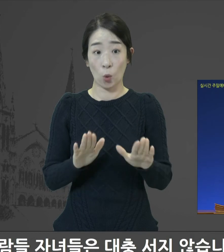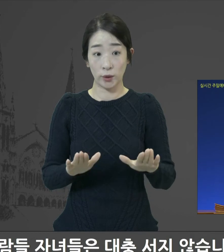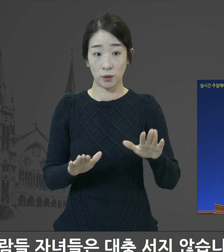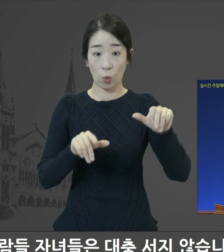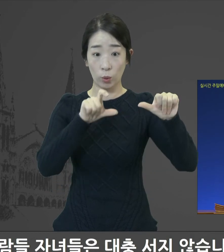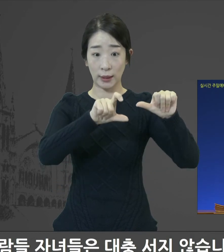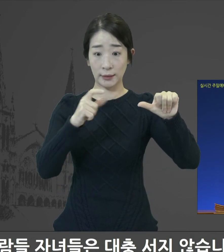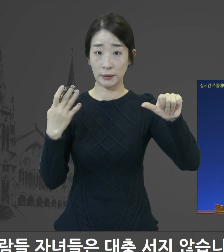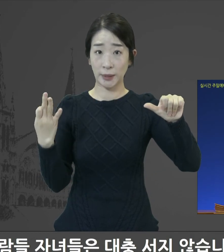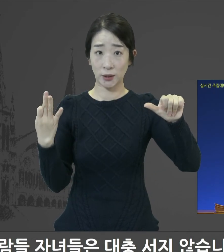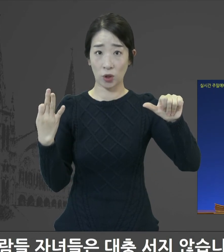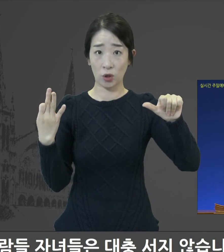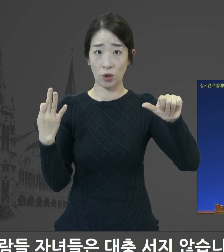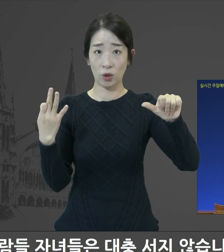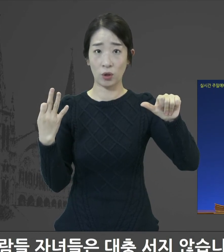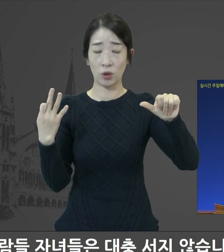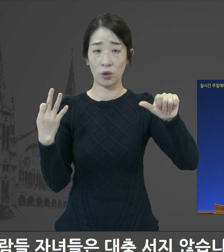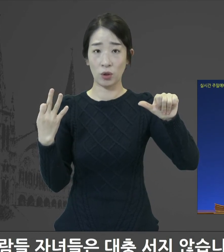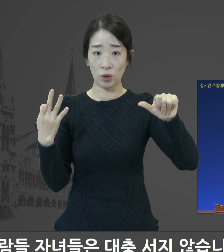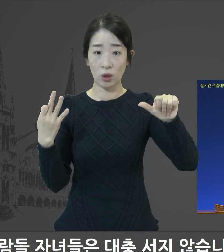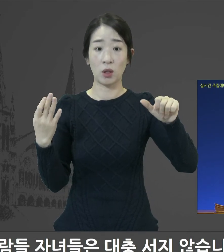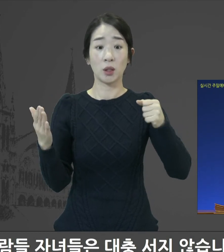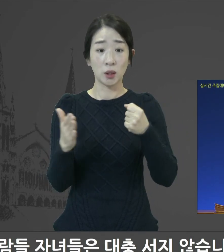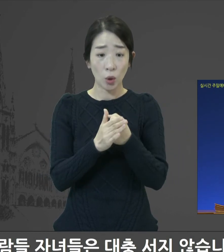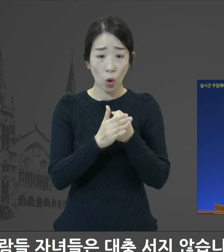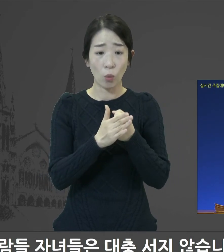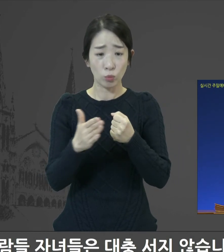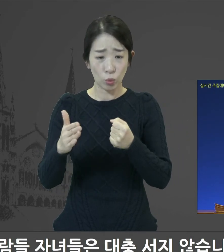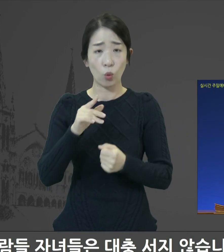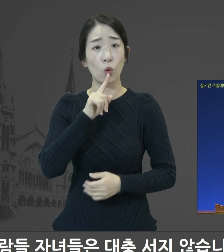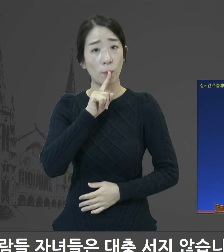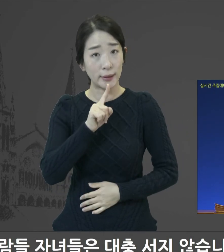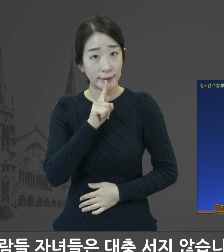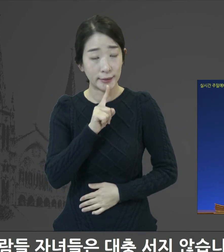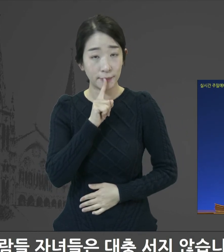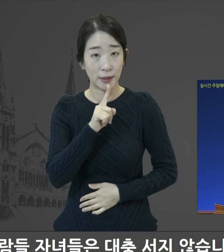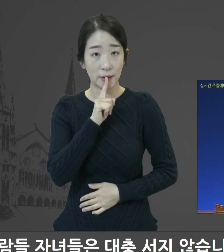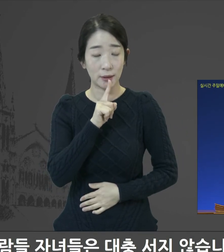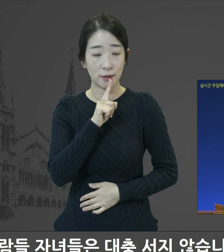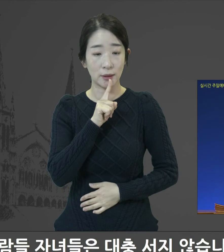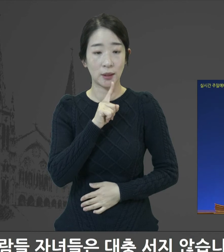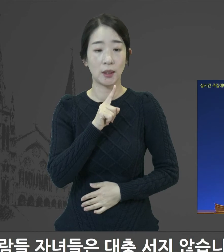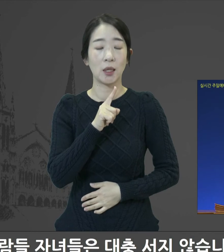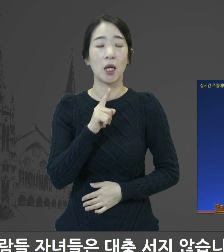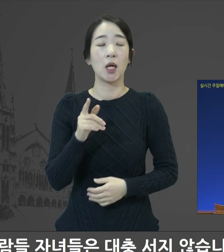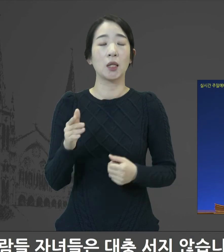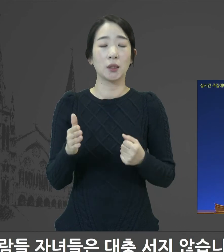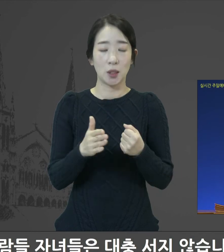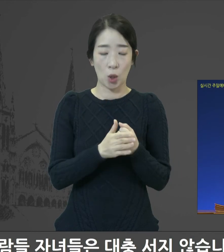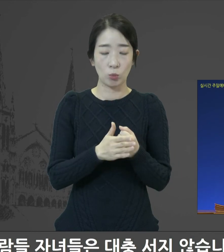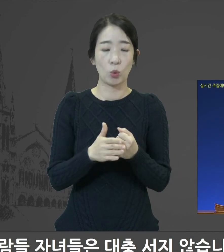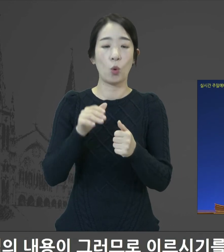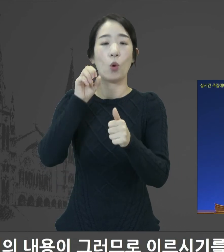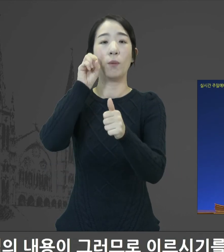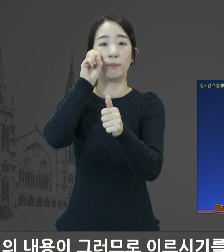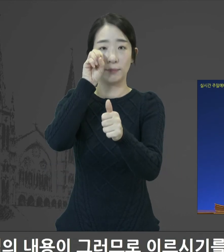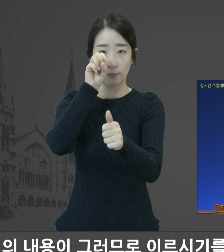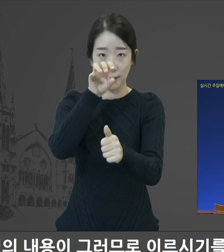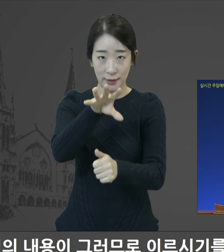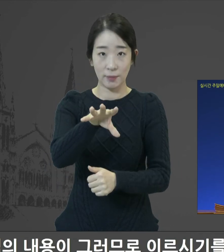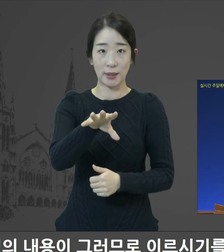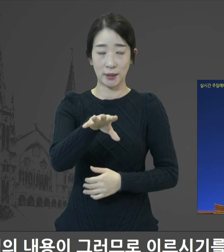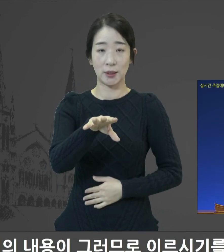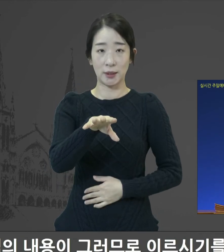14절의 내용이 그러므로 이르시기를 이렇게 돼 있죠. 그러므로 이르시기를, 아마